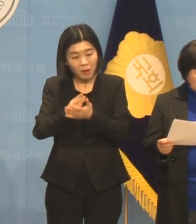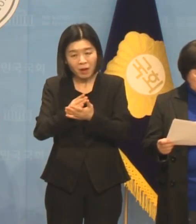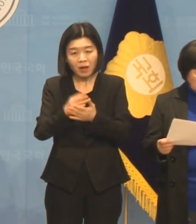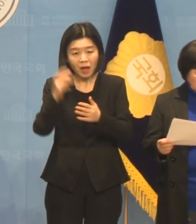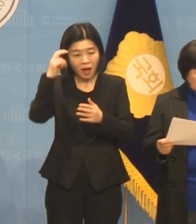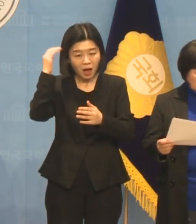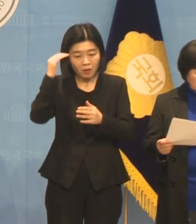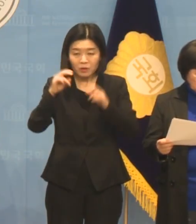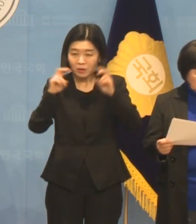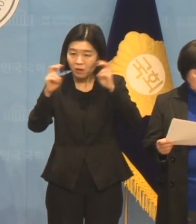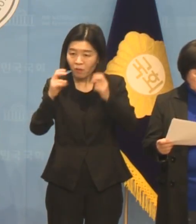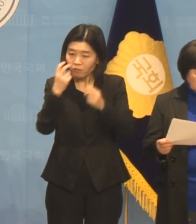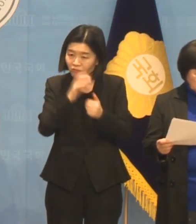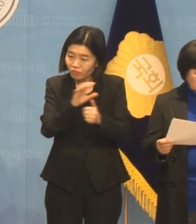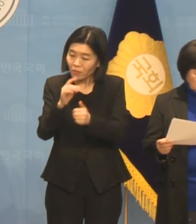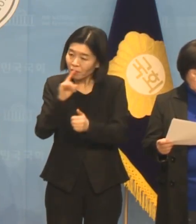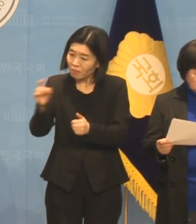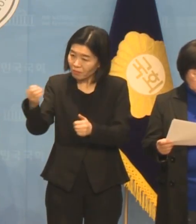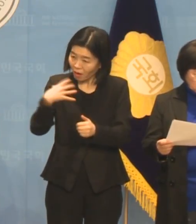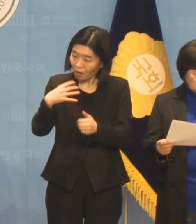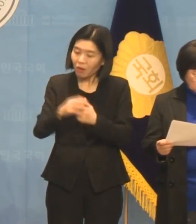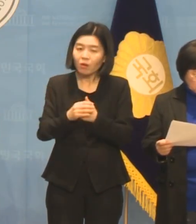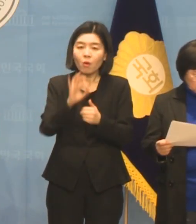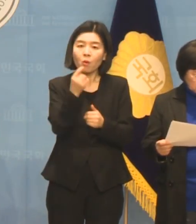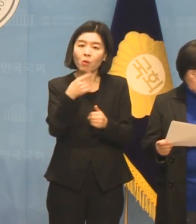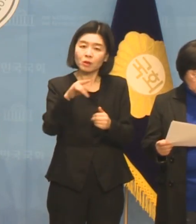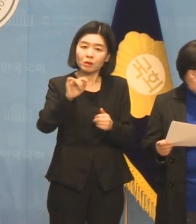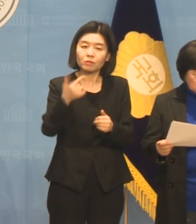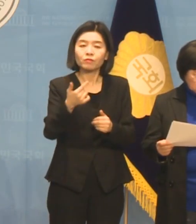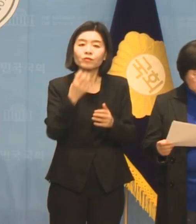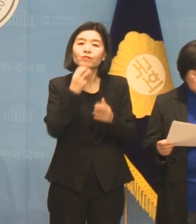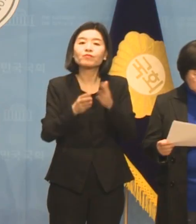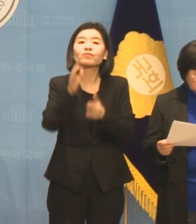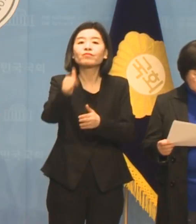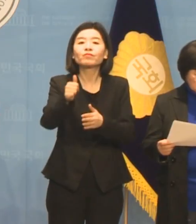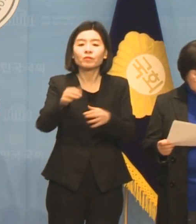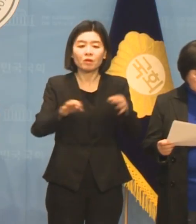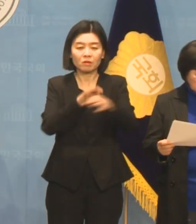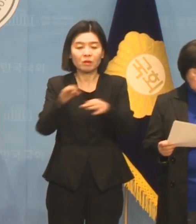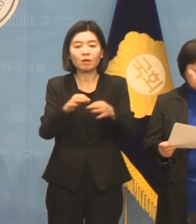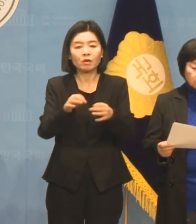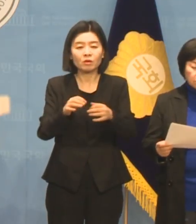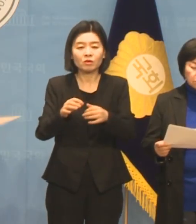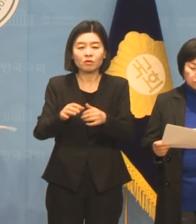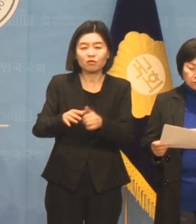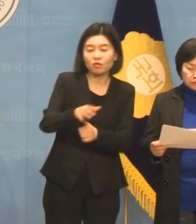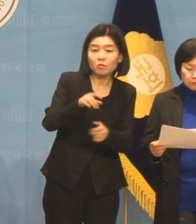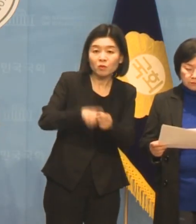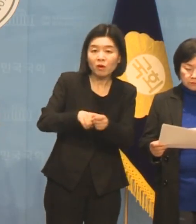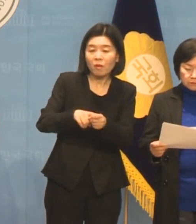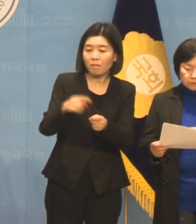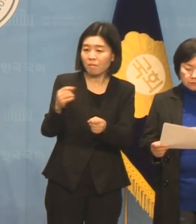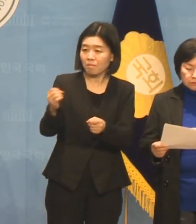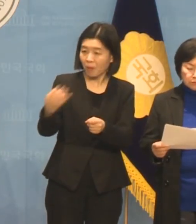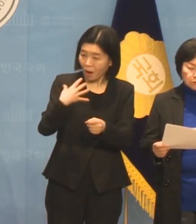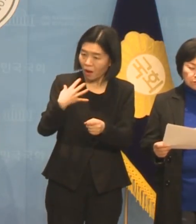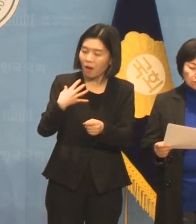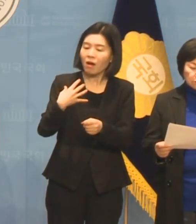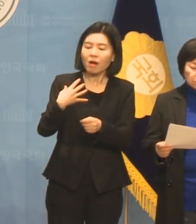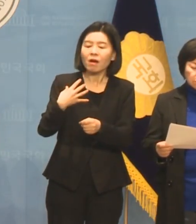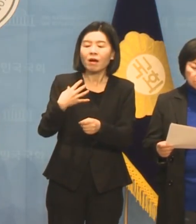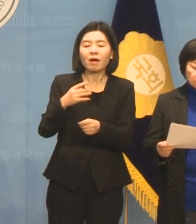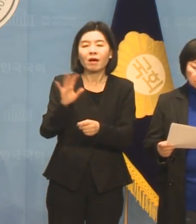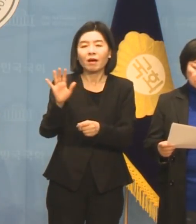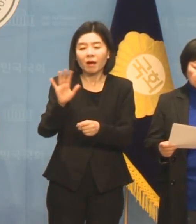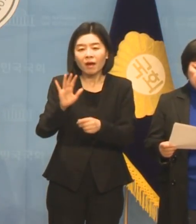주장하였고, 오세훈 서울시장은 다음날 본인의 SNS에 경제를 죽이기이며 자회행위나 다름없다고 주장했습니다. 그러나